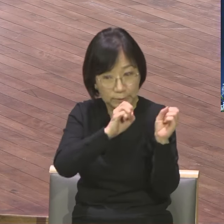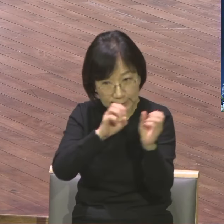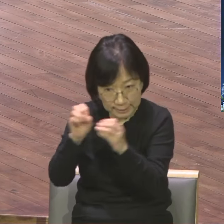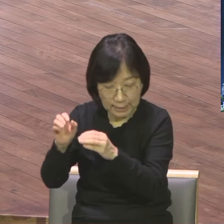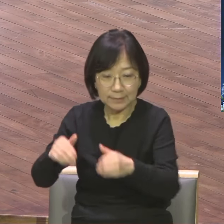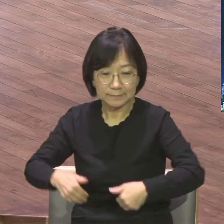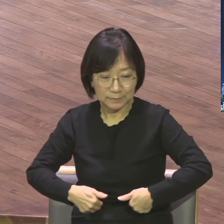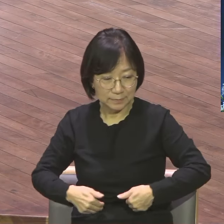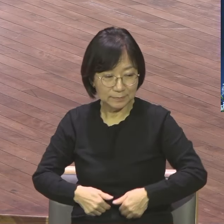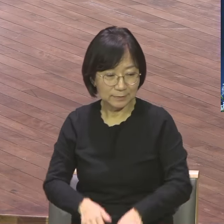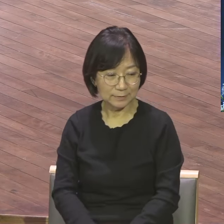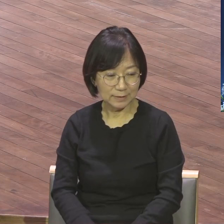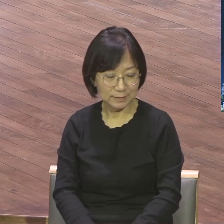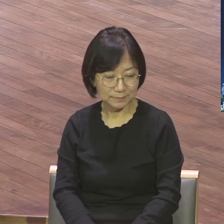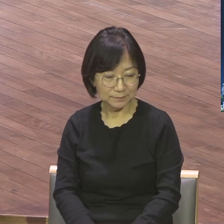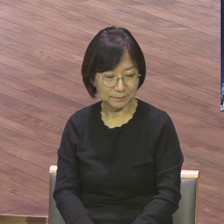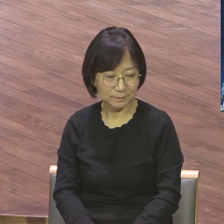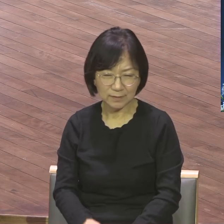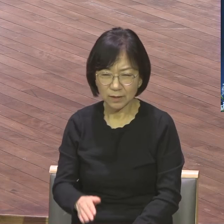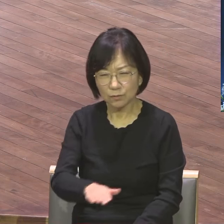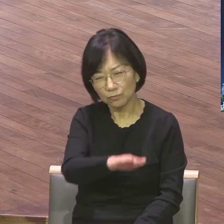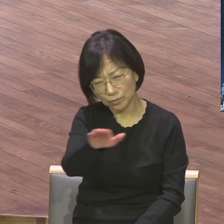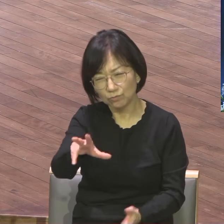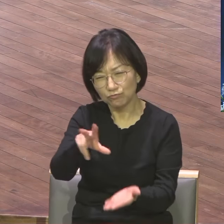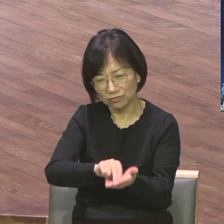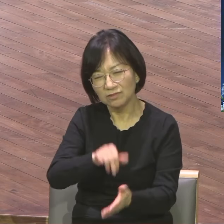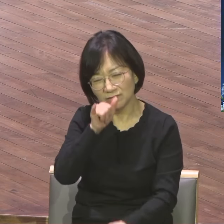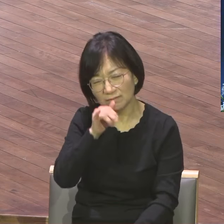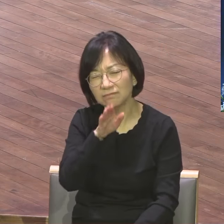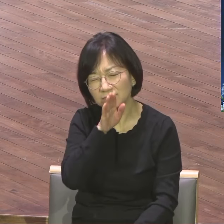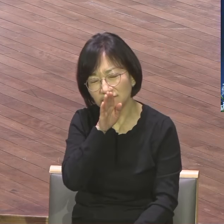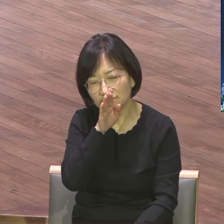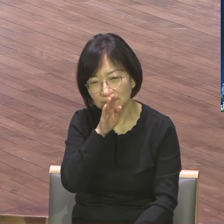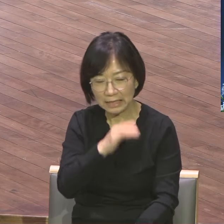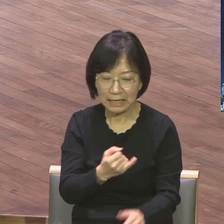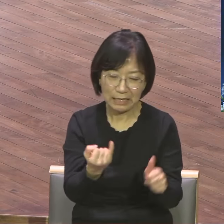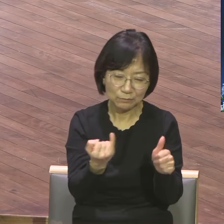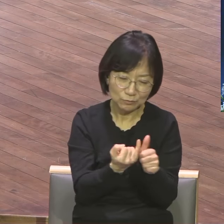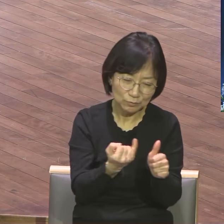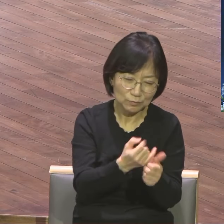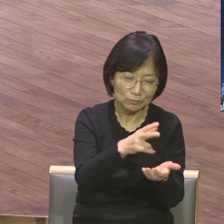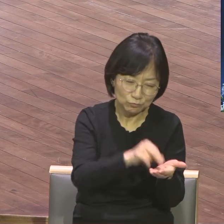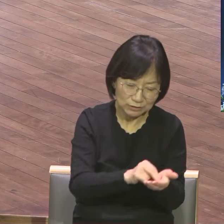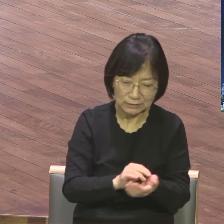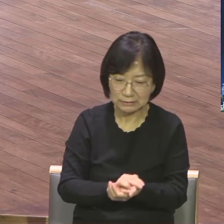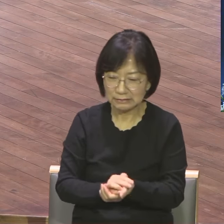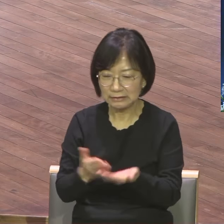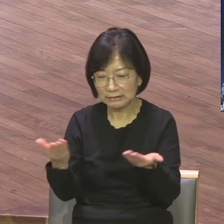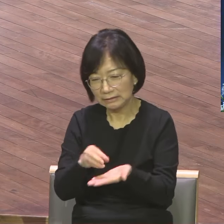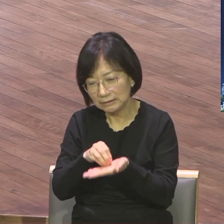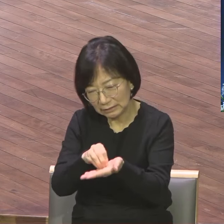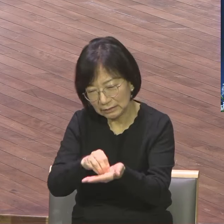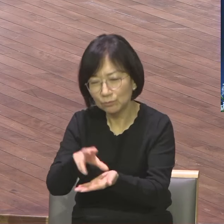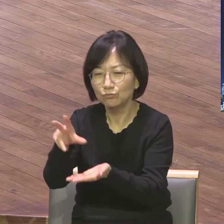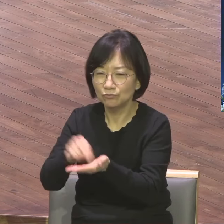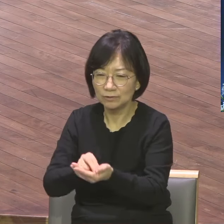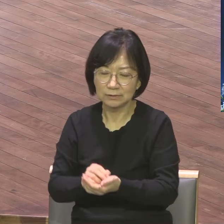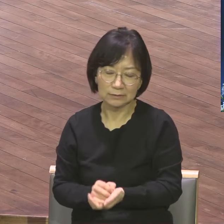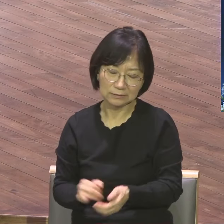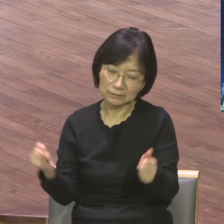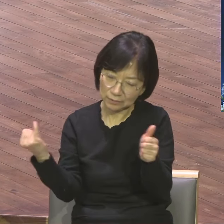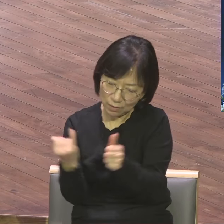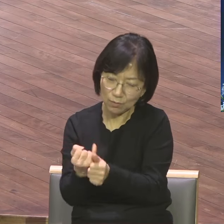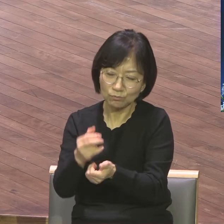우리의 고질적인 문제도 있지 않습니까? 가정의 문제, 부부 사이의 문제, 취업의 문제, 결혼의 문제. 노력 안 한 사람이 어디